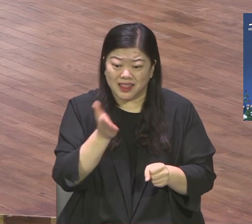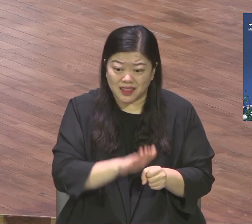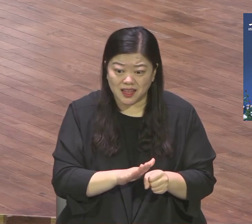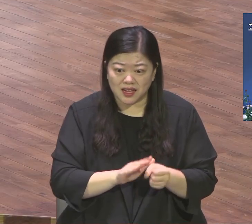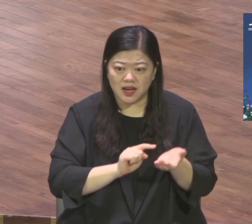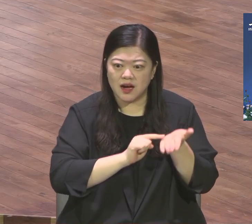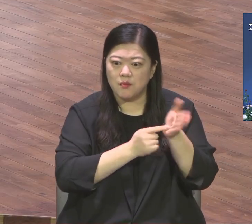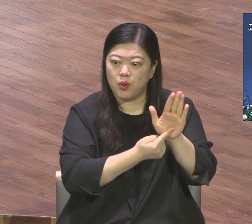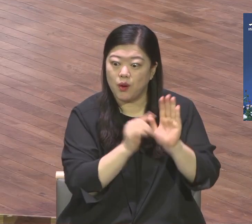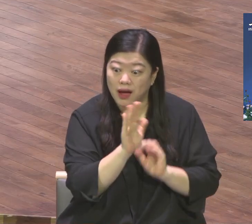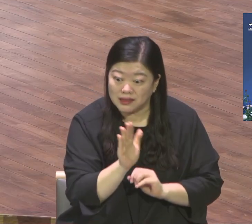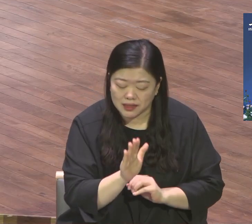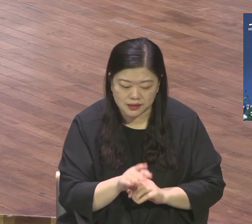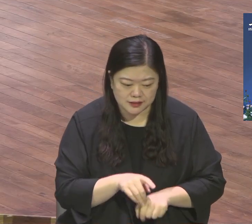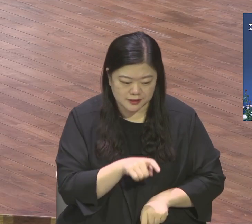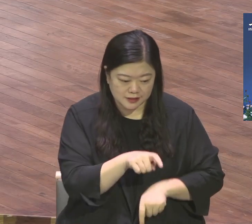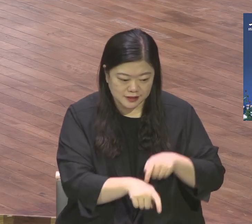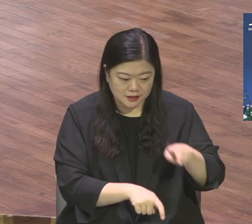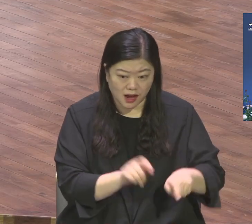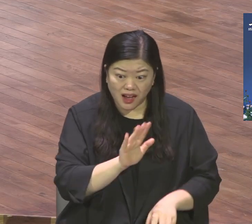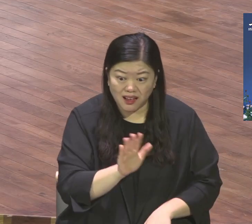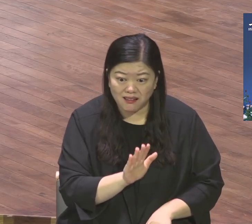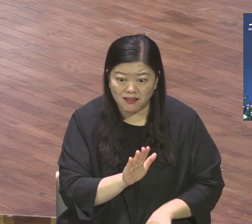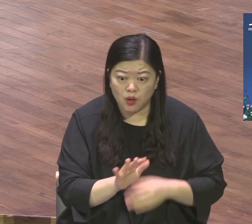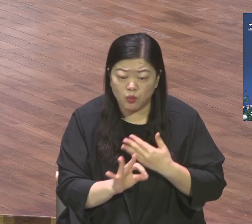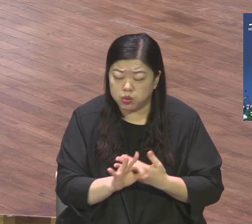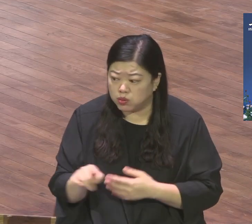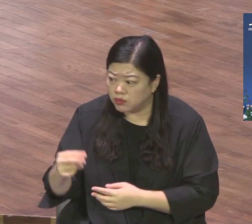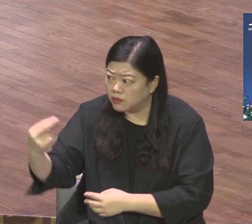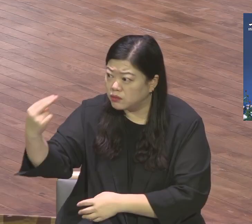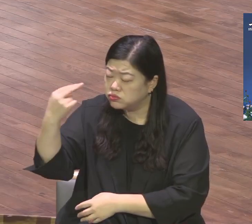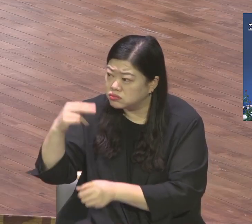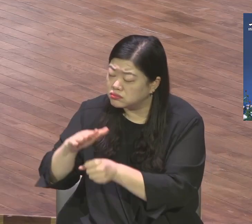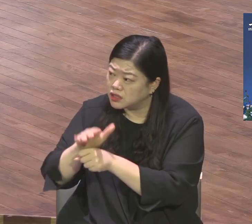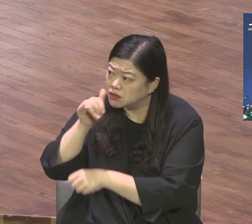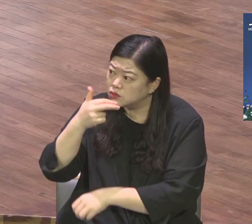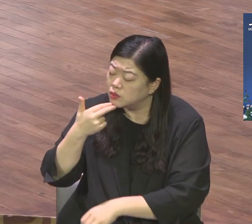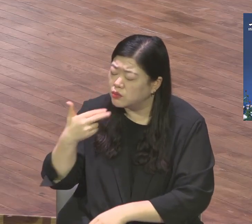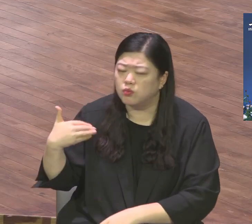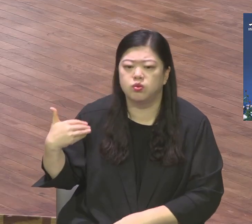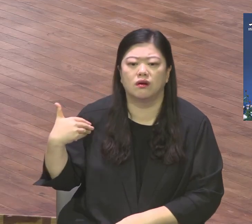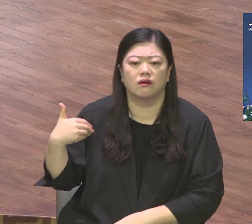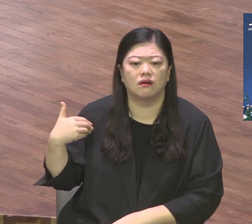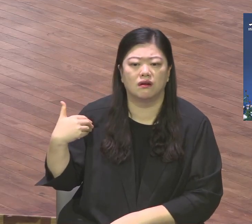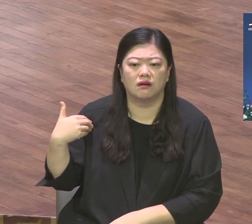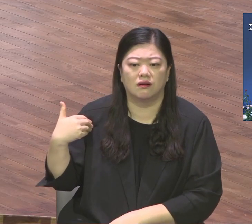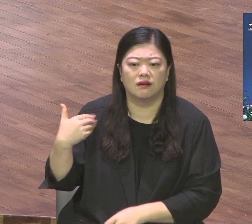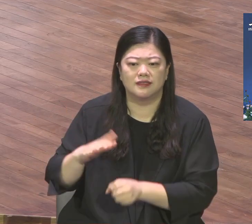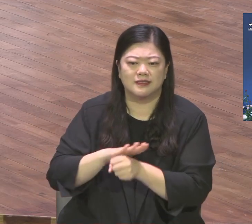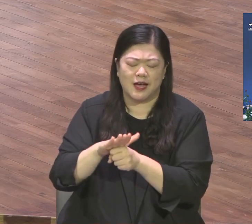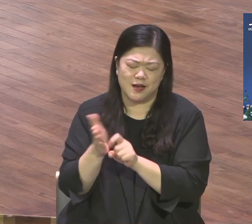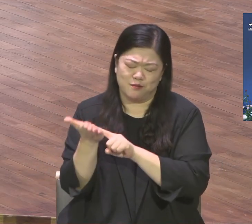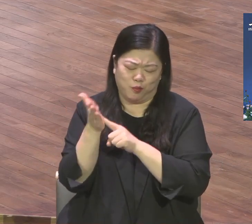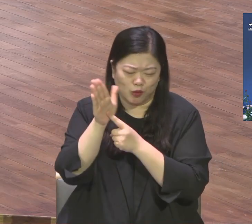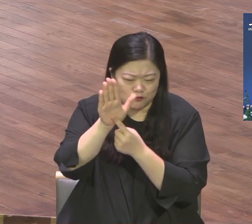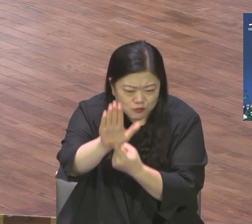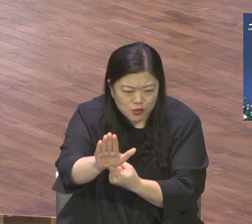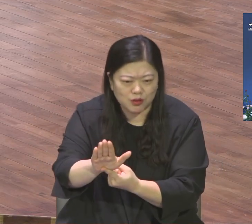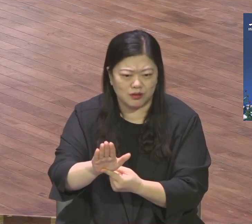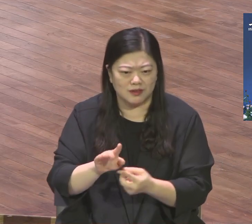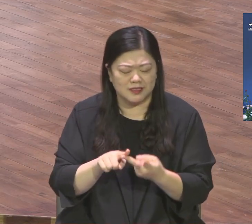없으면 성장이 없지요. 성장이 없으면 영향력이 없어지지요. 서로 사랑하시오.